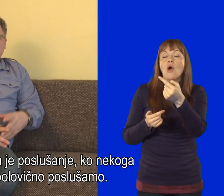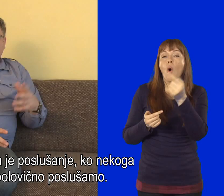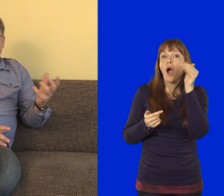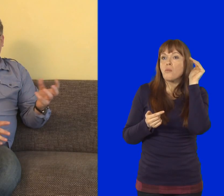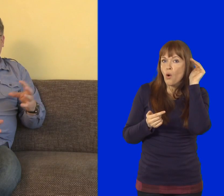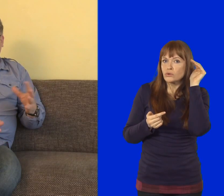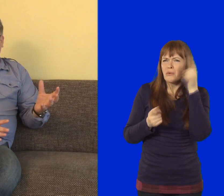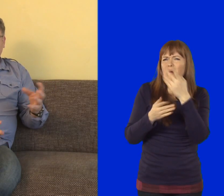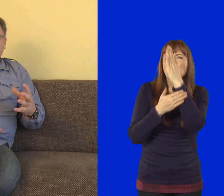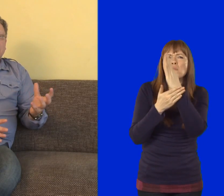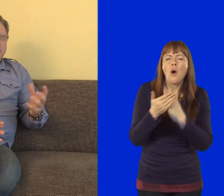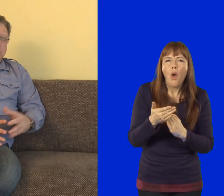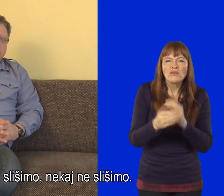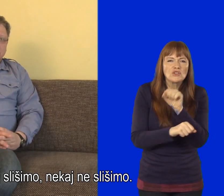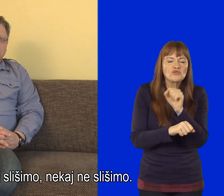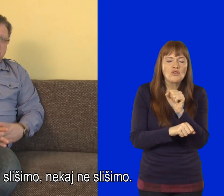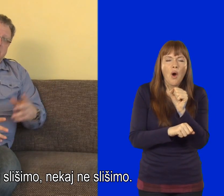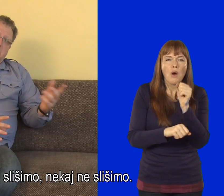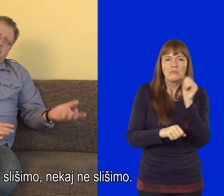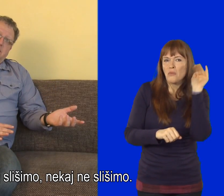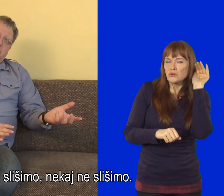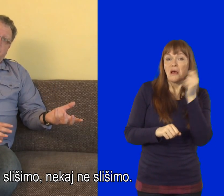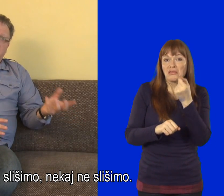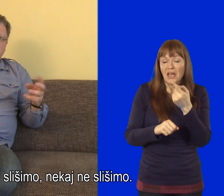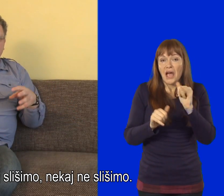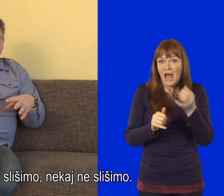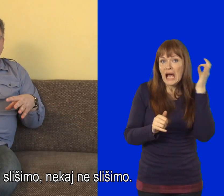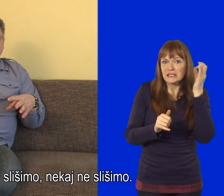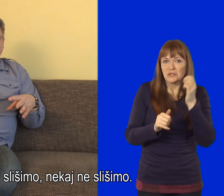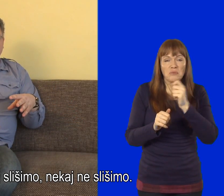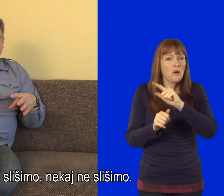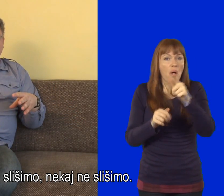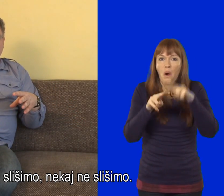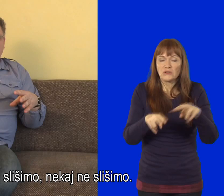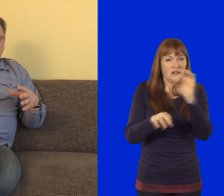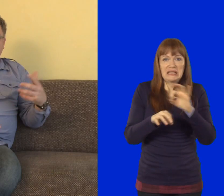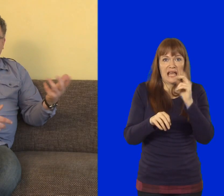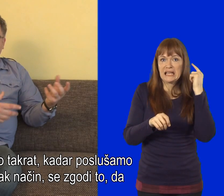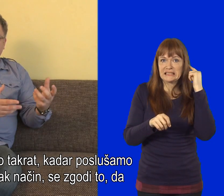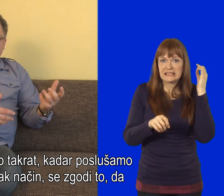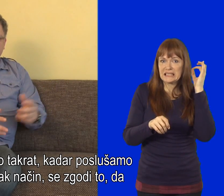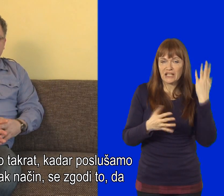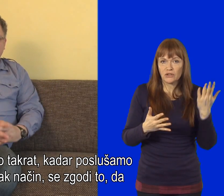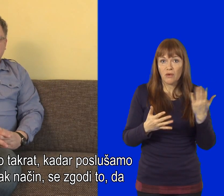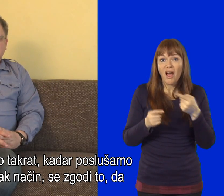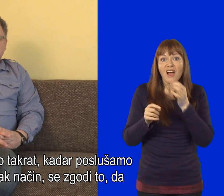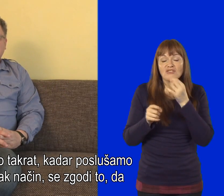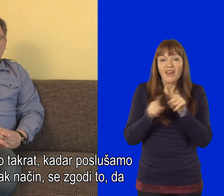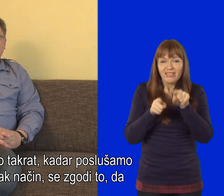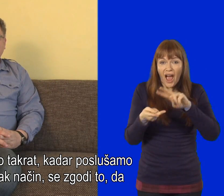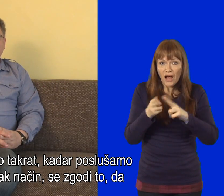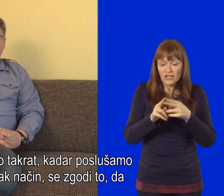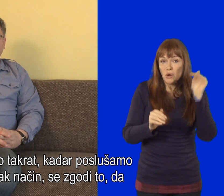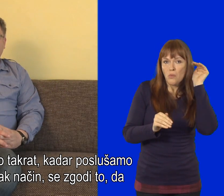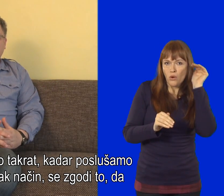poslušamo, vendar je polovično poslušanje. Nekaj slišimo, nekaj ne slišimo in ravno takrat, kadar na